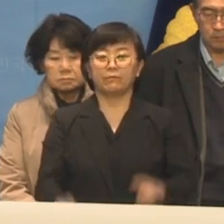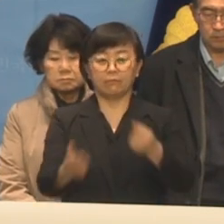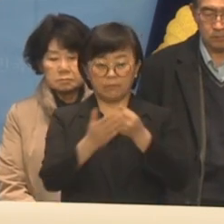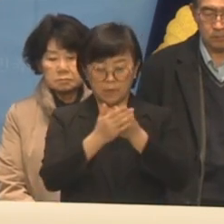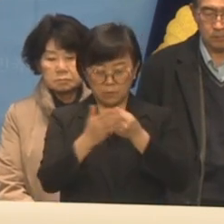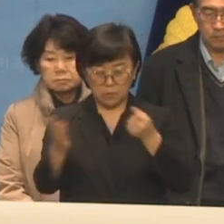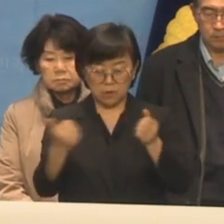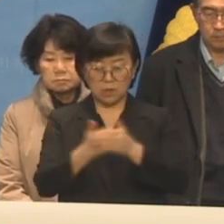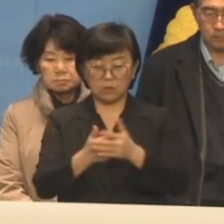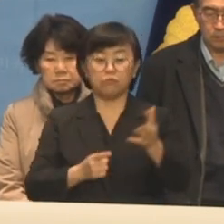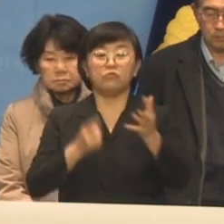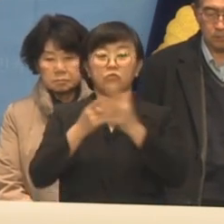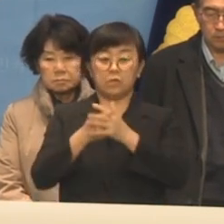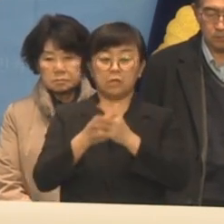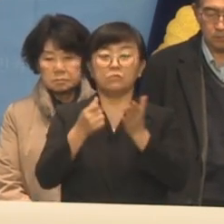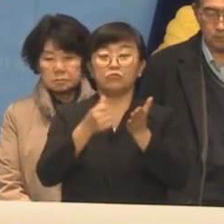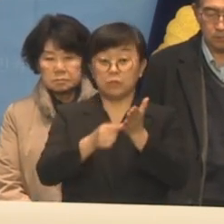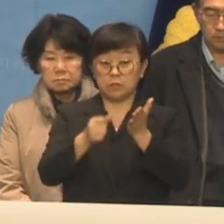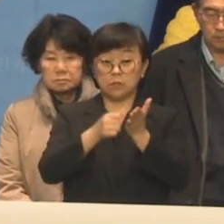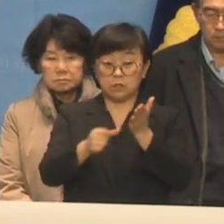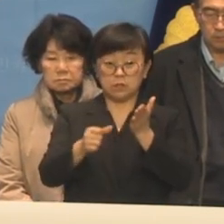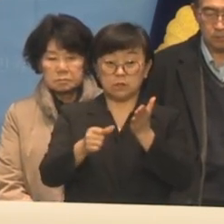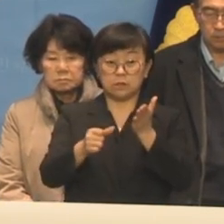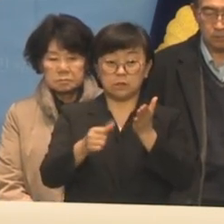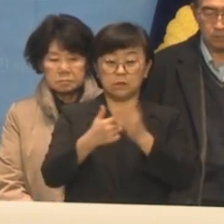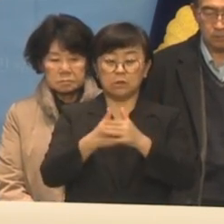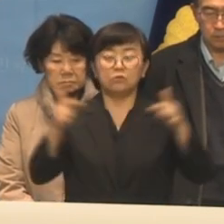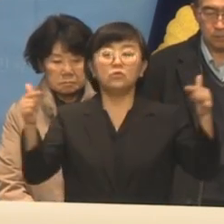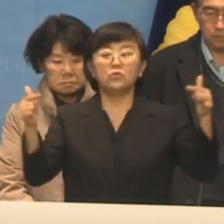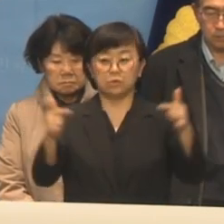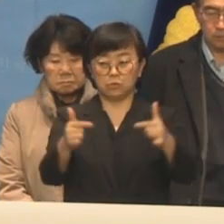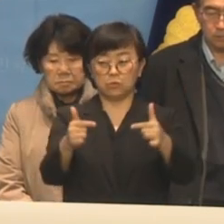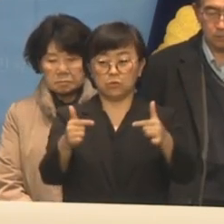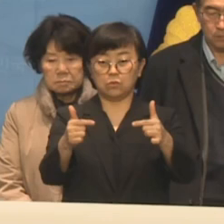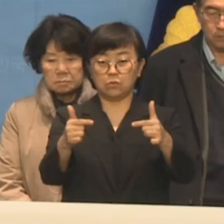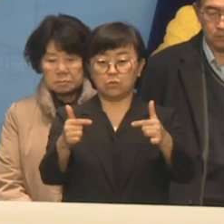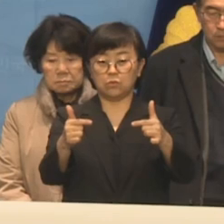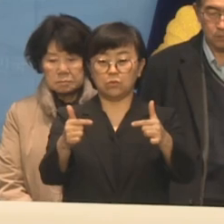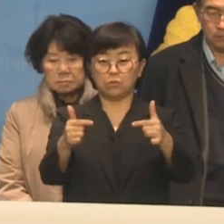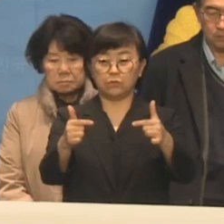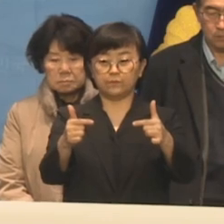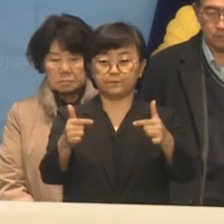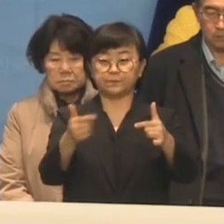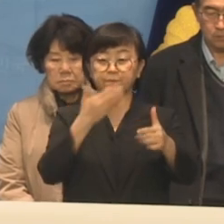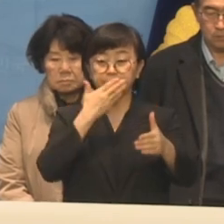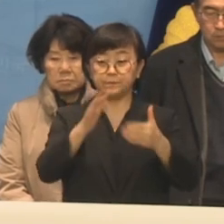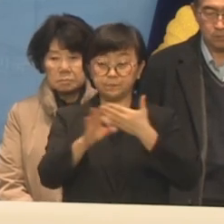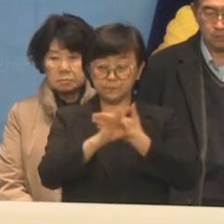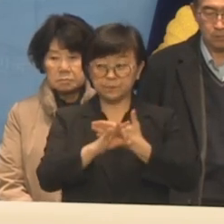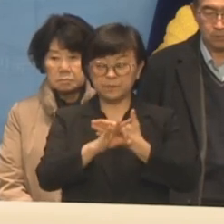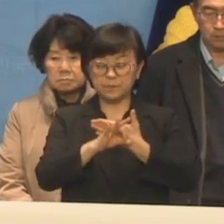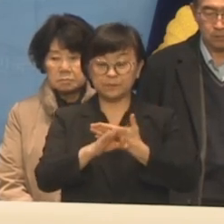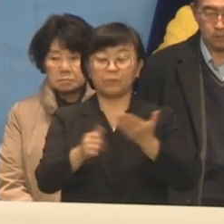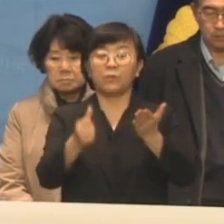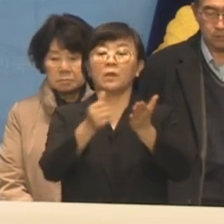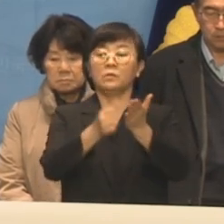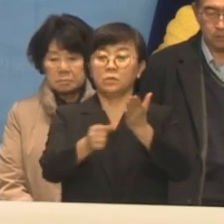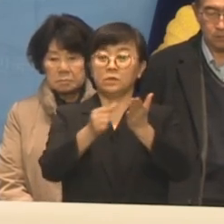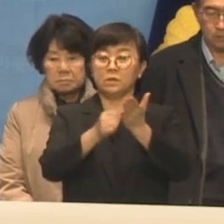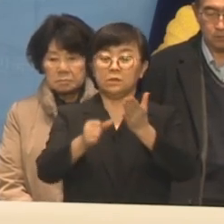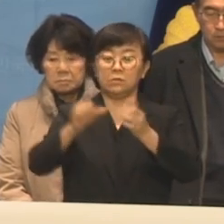그래서 방출되는 방사성 물질을 최소화하고, 그리고 가능하다면 방사성